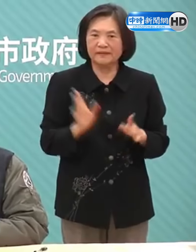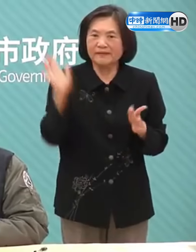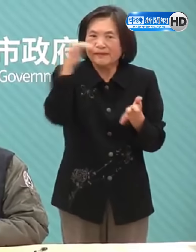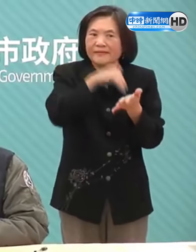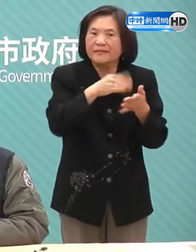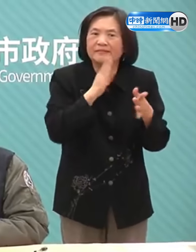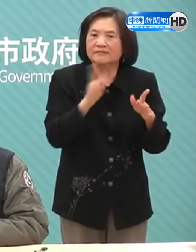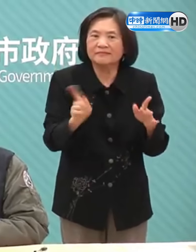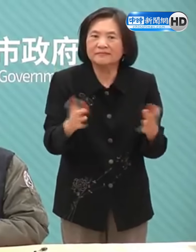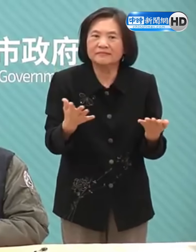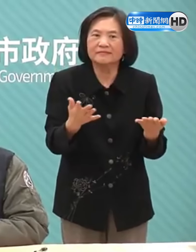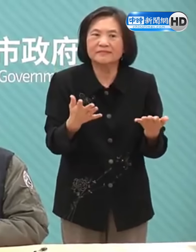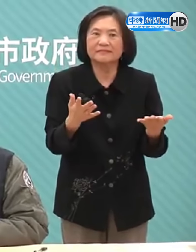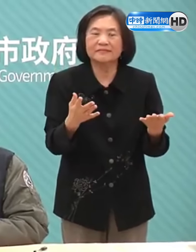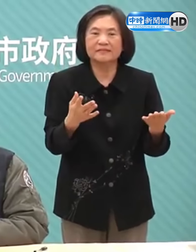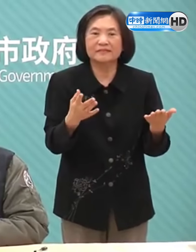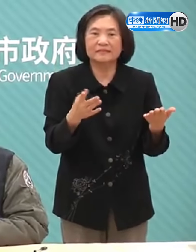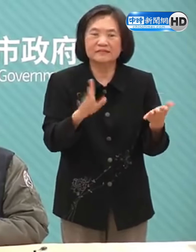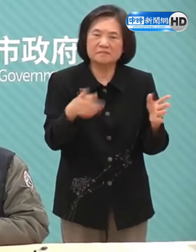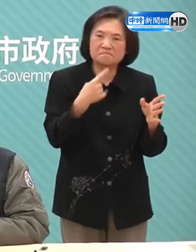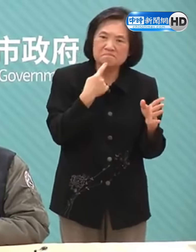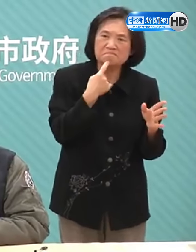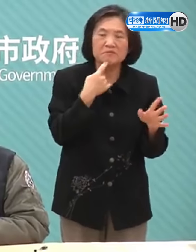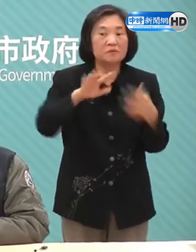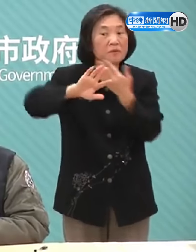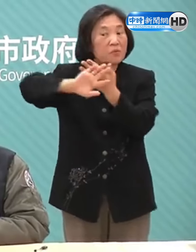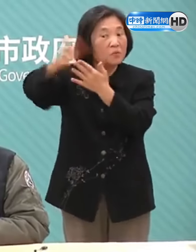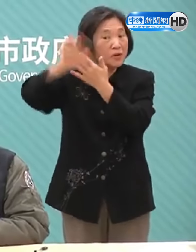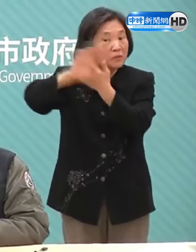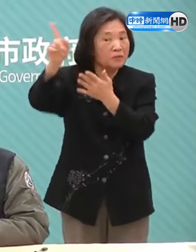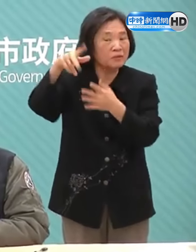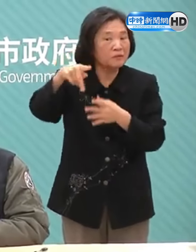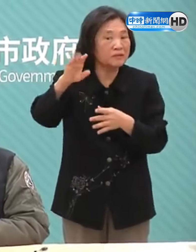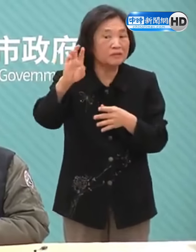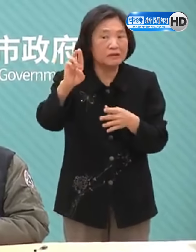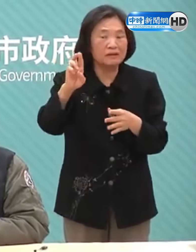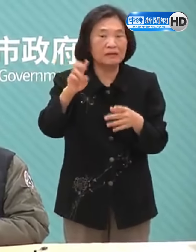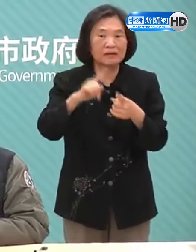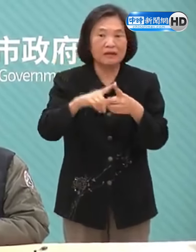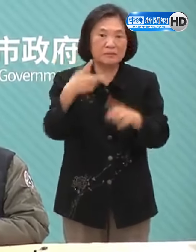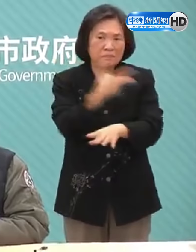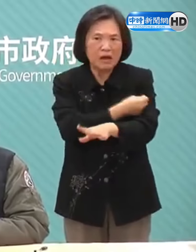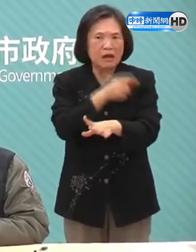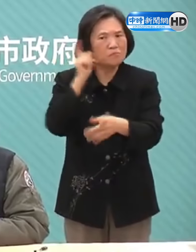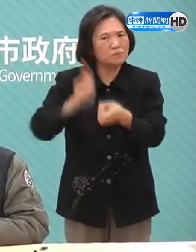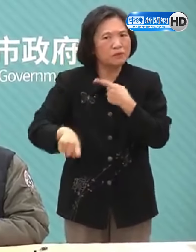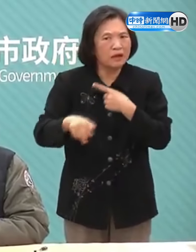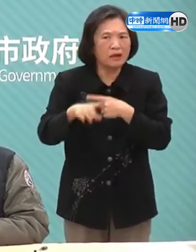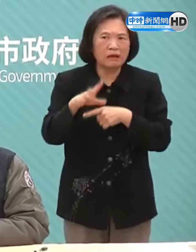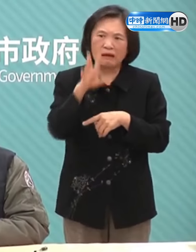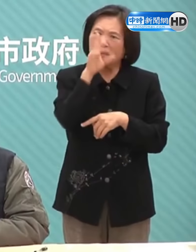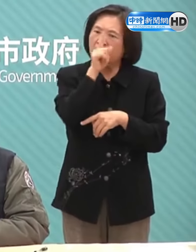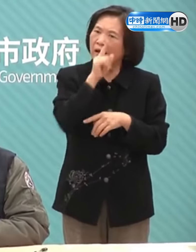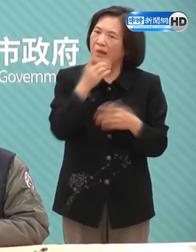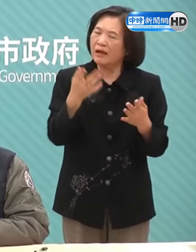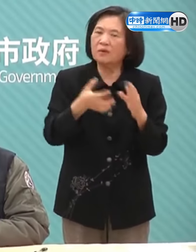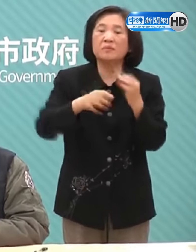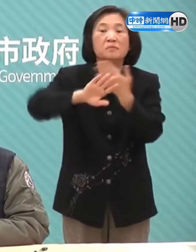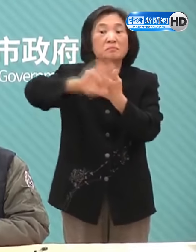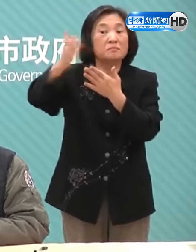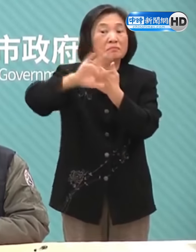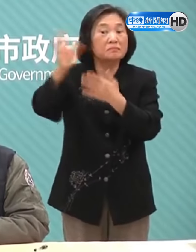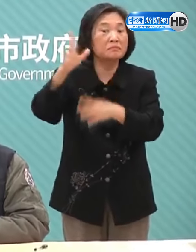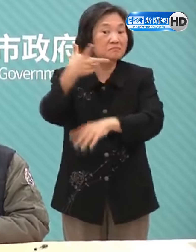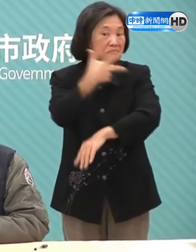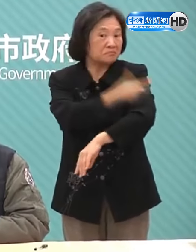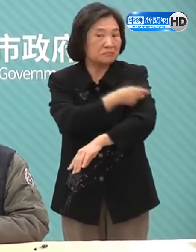是你要怀疑说其他国家做的 PCR 不准，还是怎样都不晓得？难道其他国家打的疫